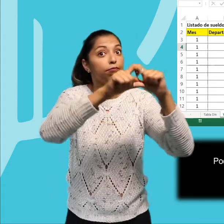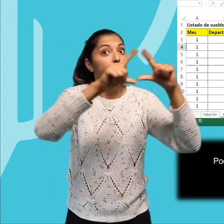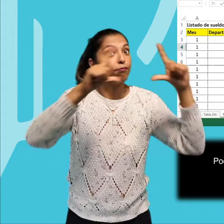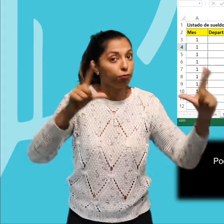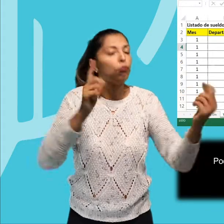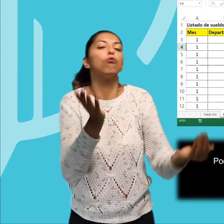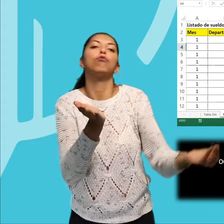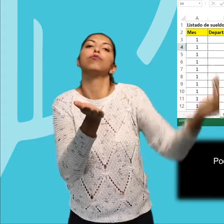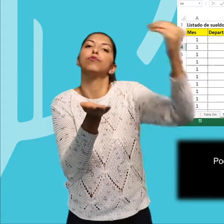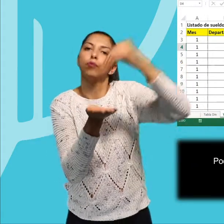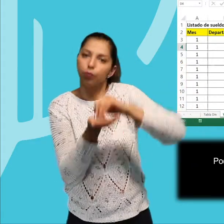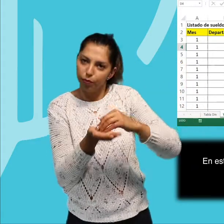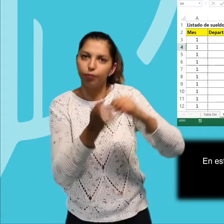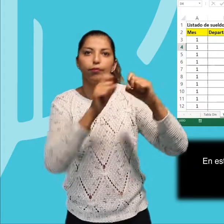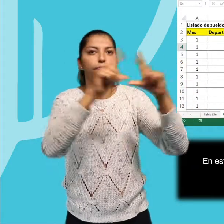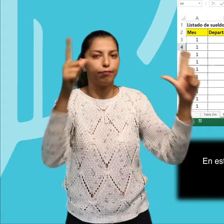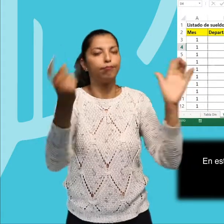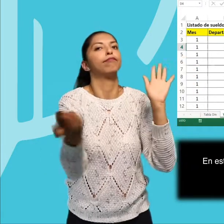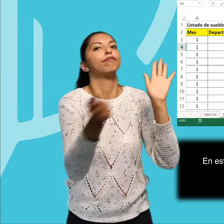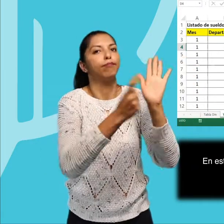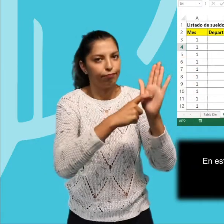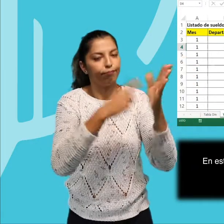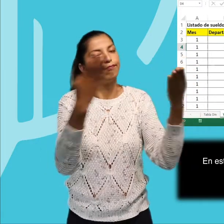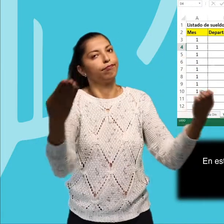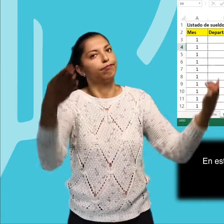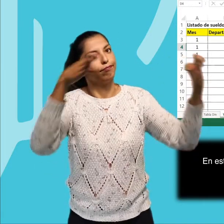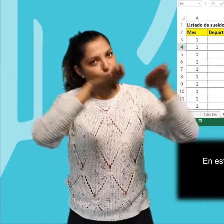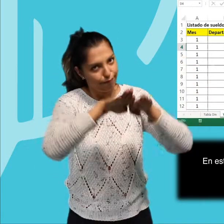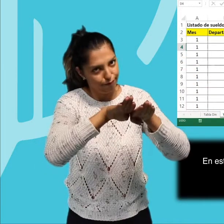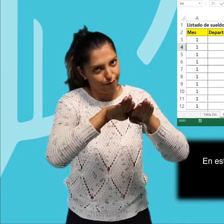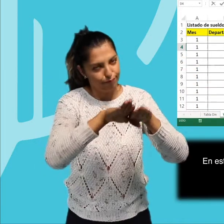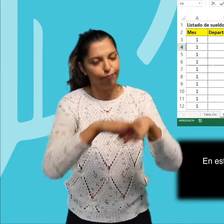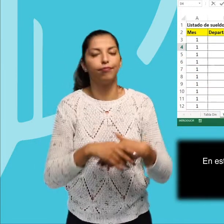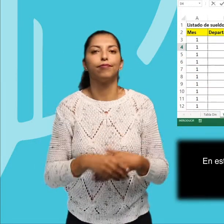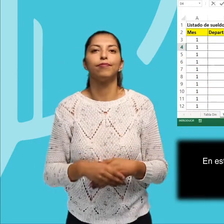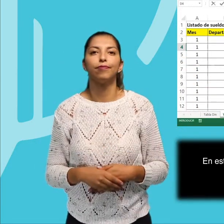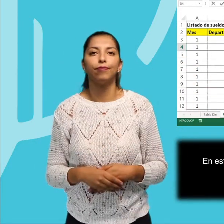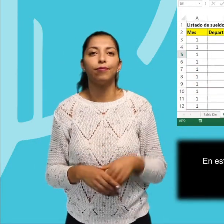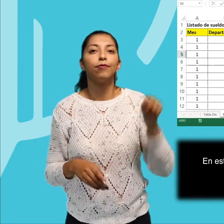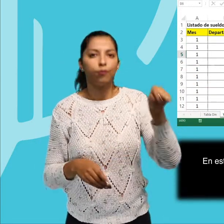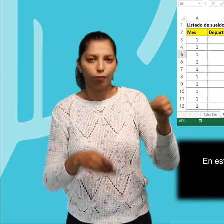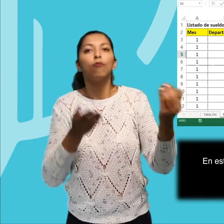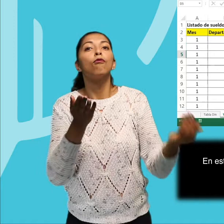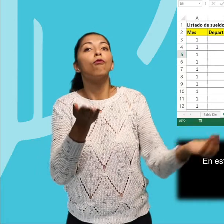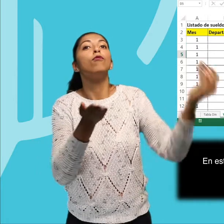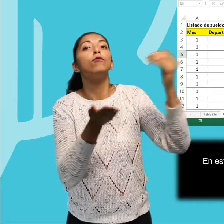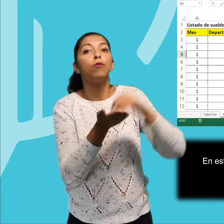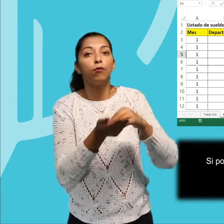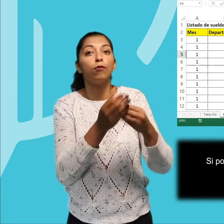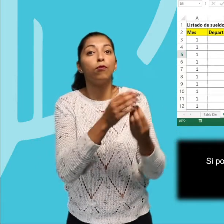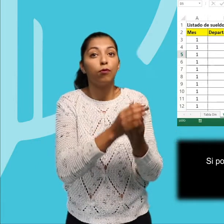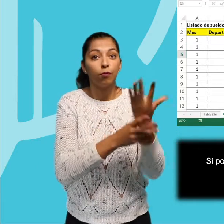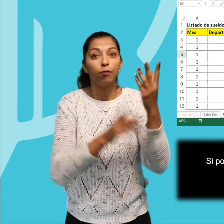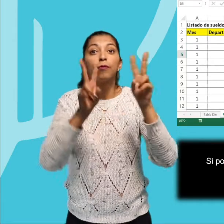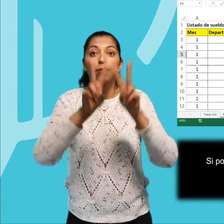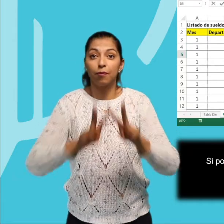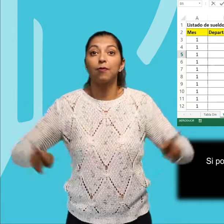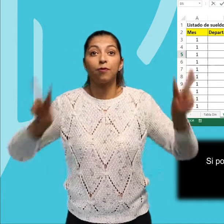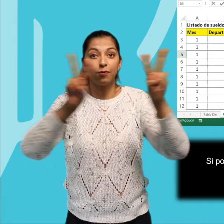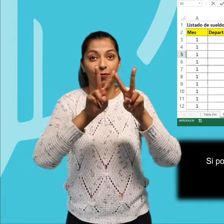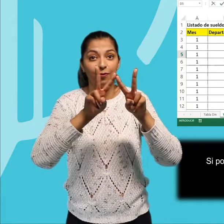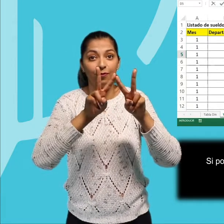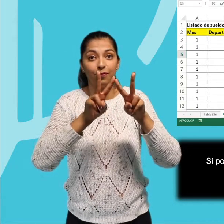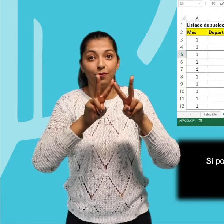reingresar, cancelar. En este caso ponemos cancelar e ingresamos un nuevo valor, 500 por ejemplo. Si pongo de igual